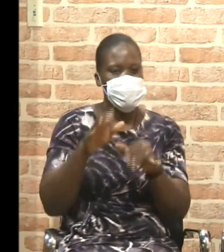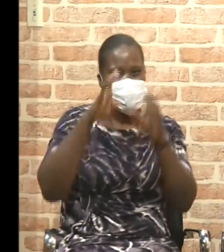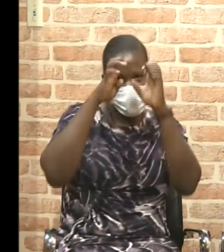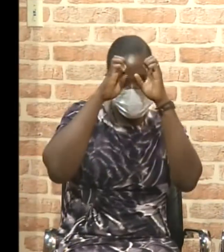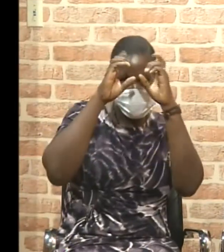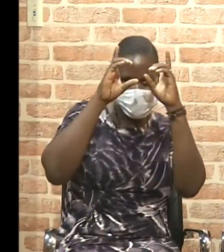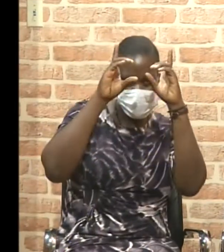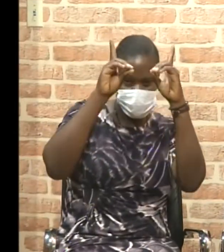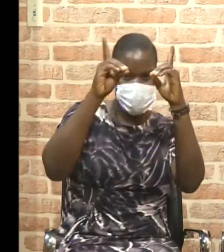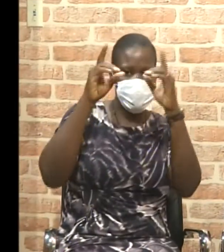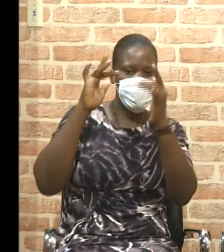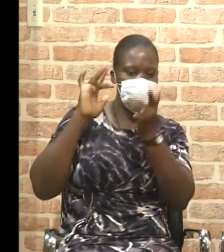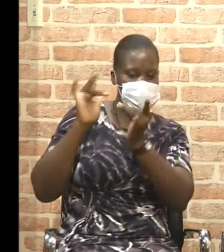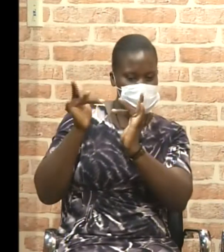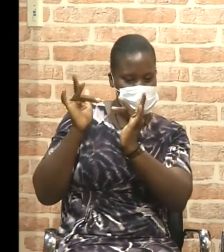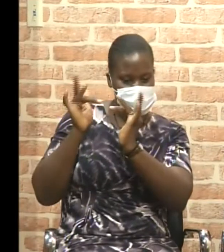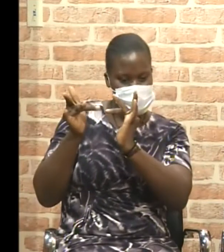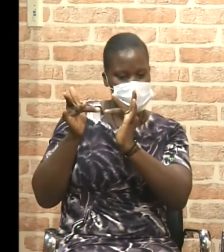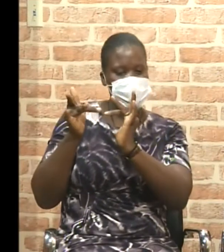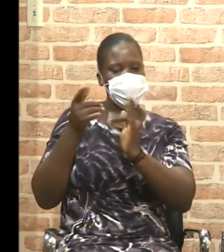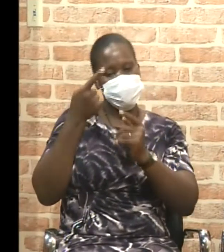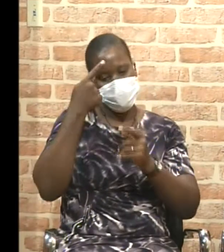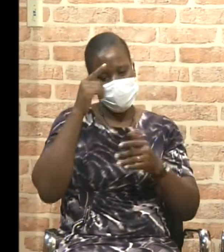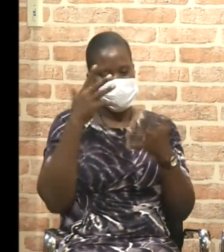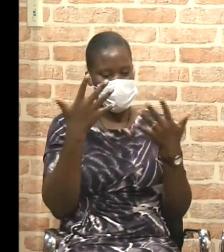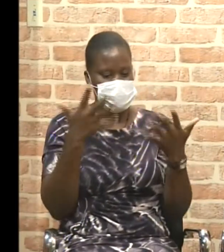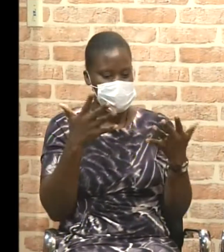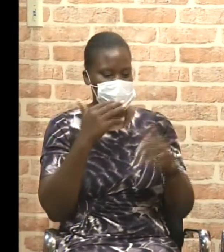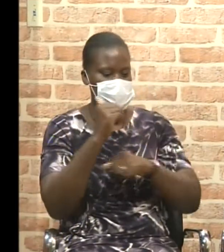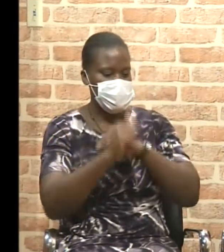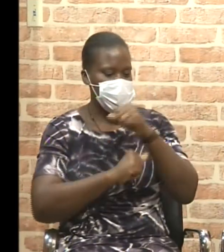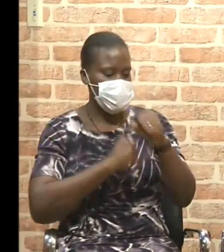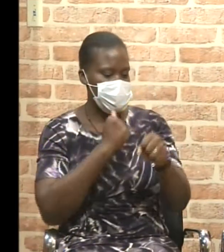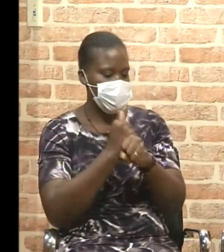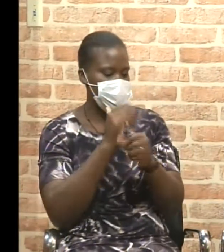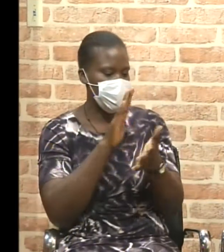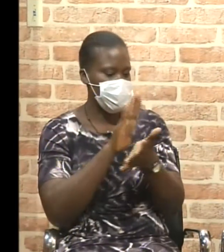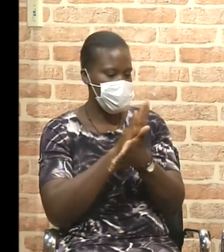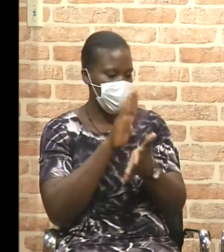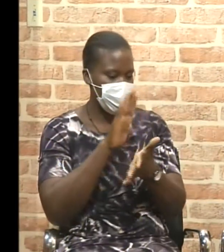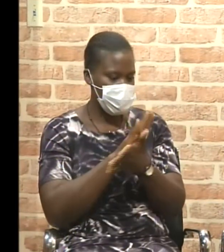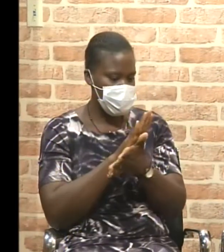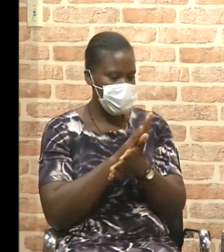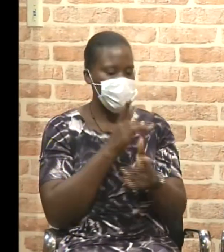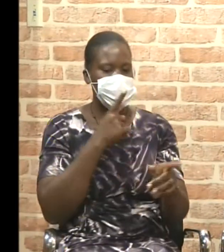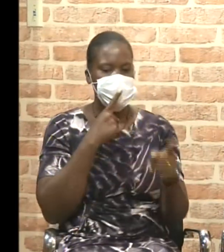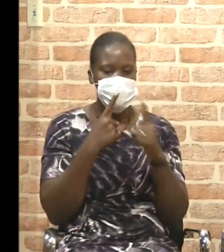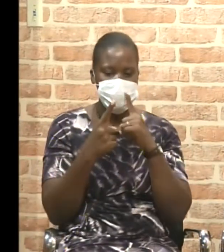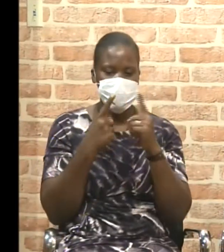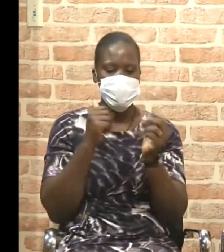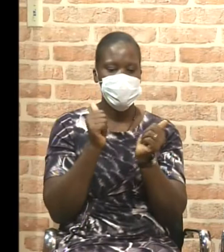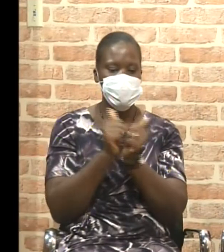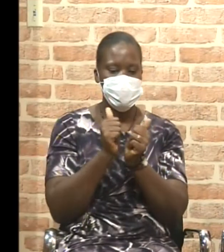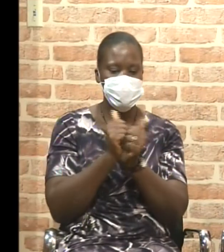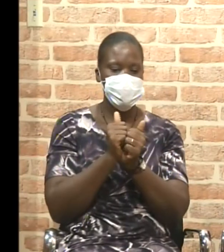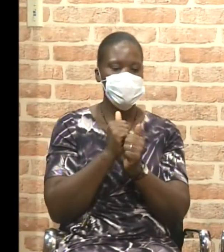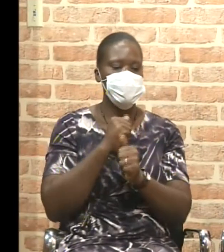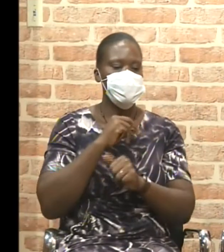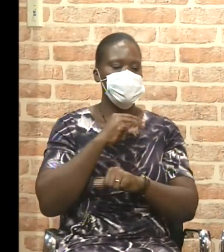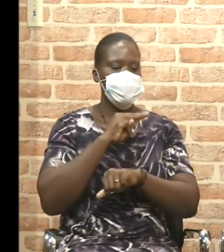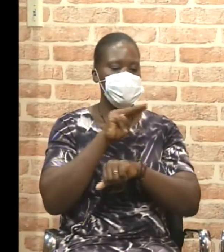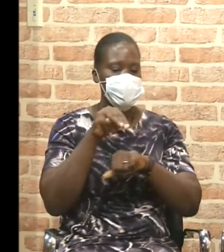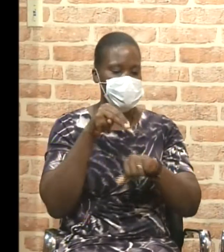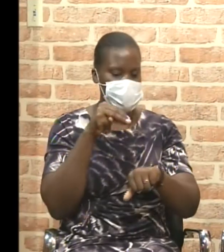aient bouclé l'année scolaire là. Donc, moi, j'ai parlé plusieurs fois avec le ministre Génois Cadet. Et là,